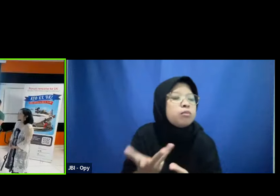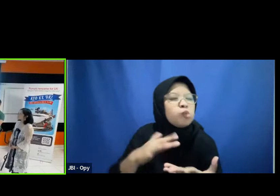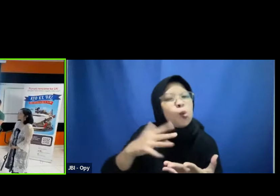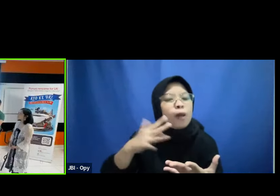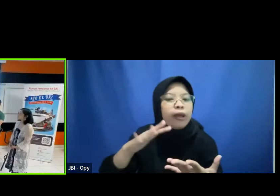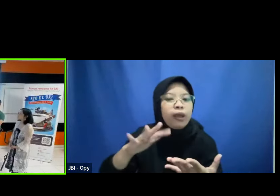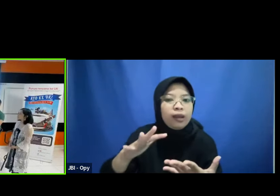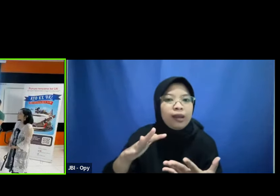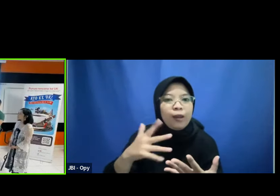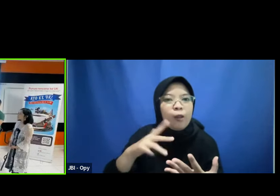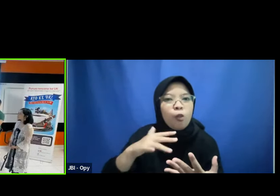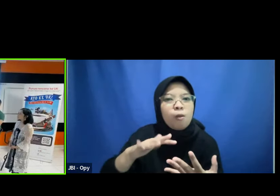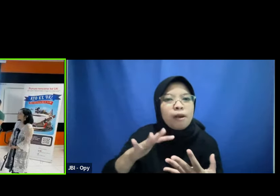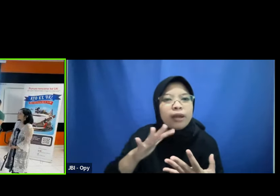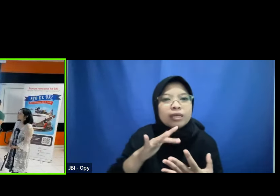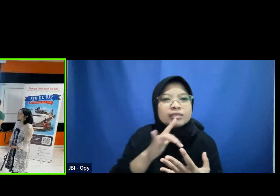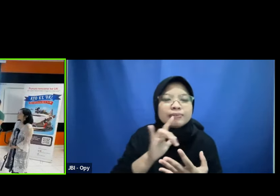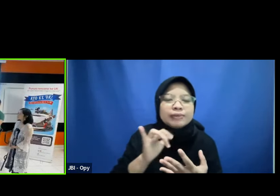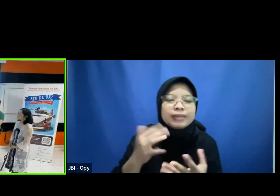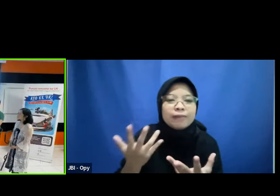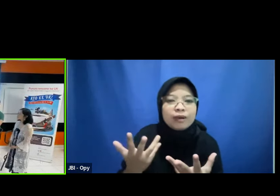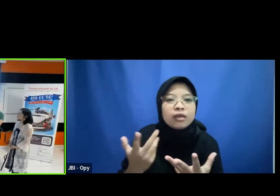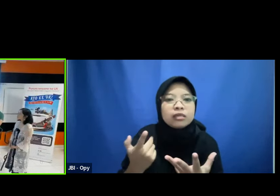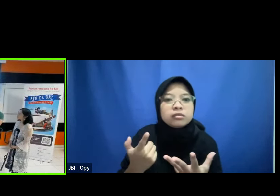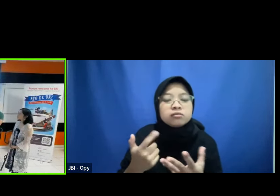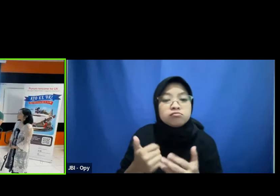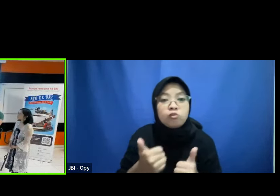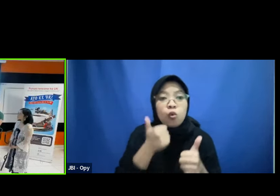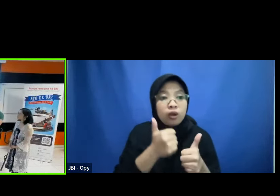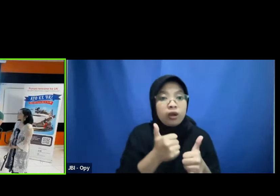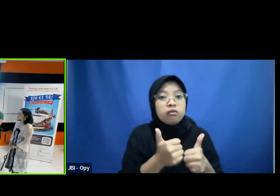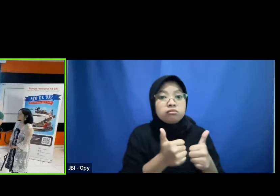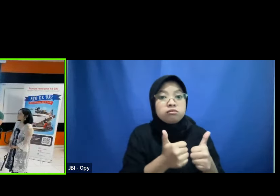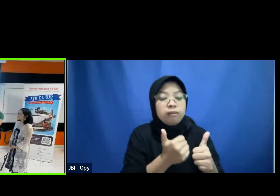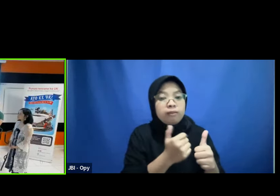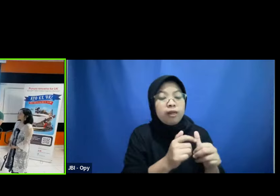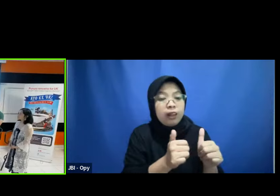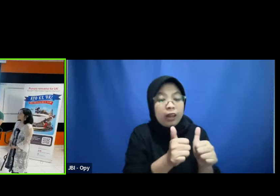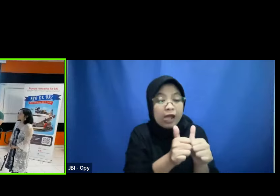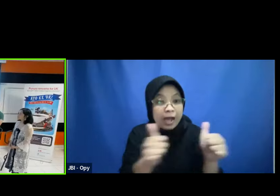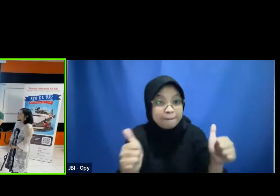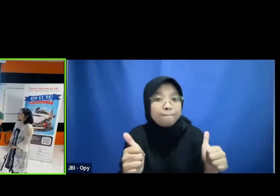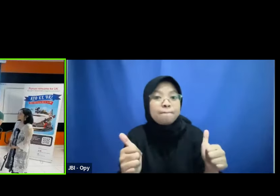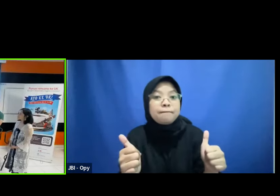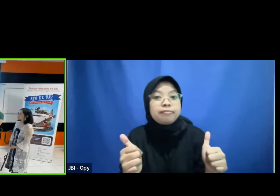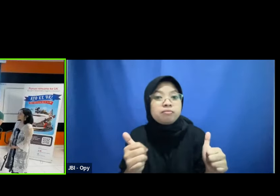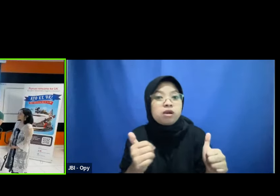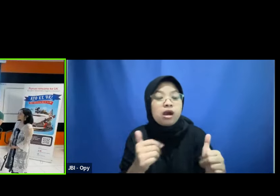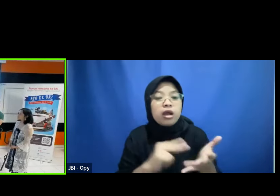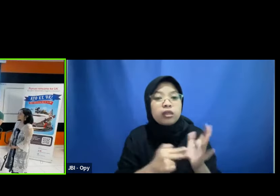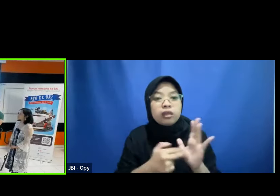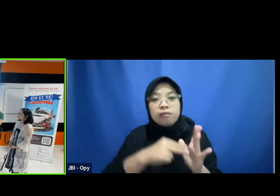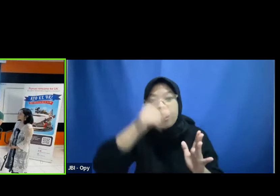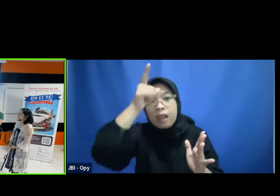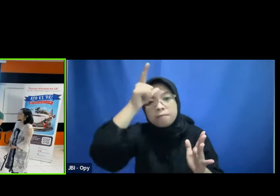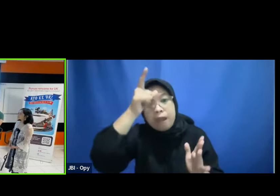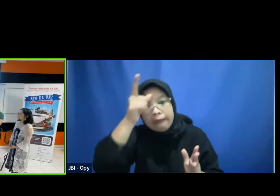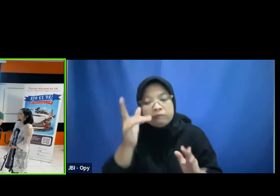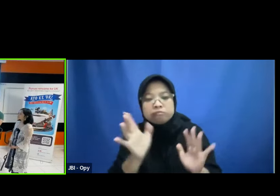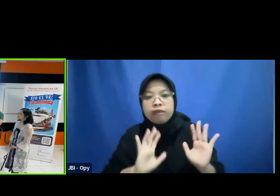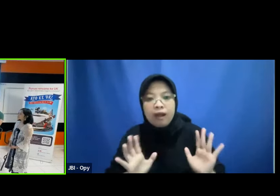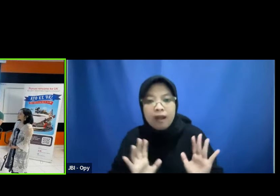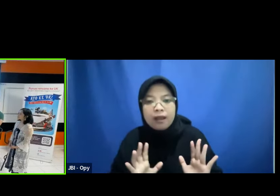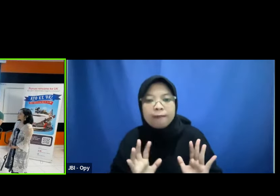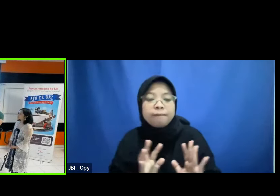e dia apa ya dia groundit dia lengkap tidak berlebihan juga gitu ya